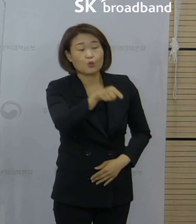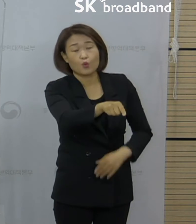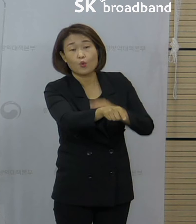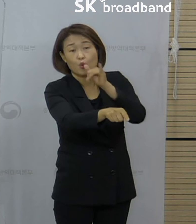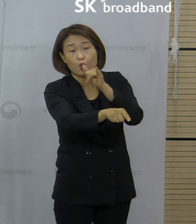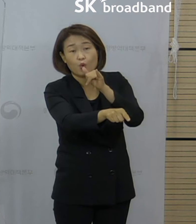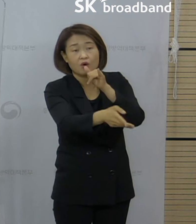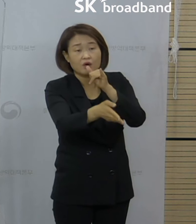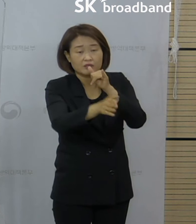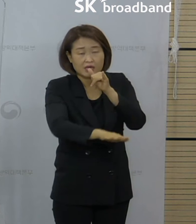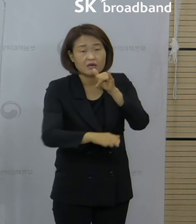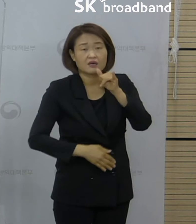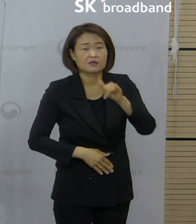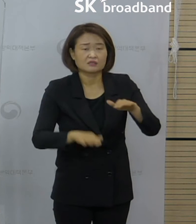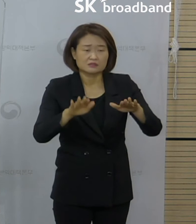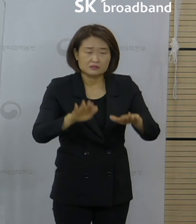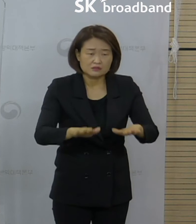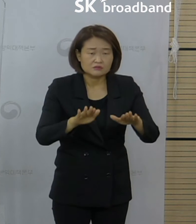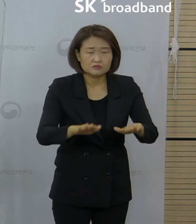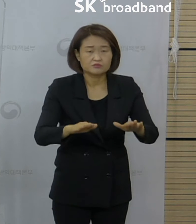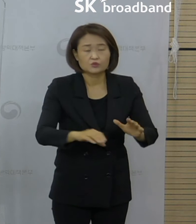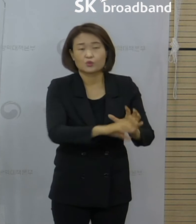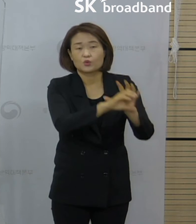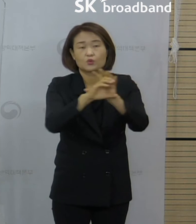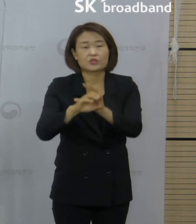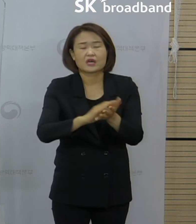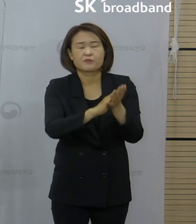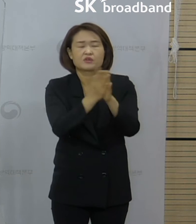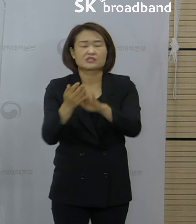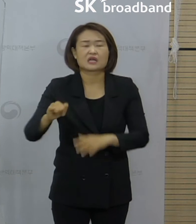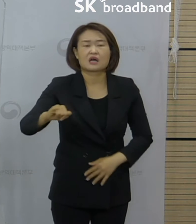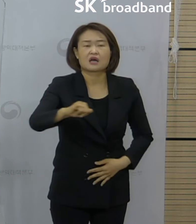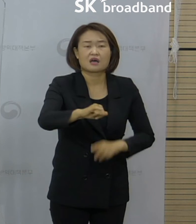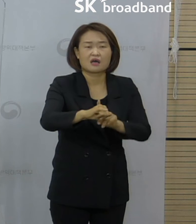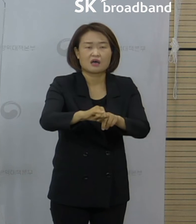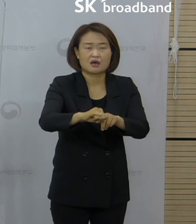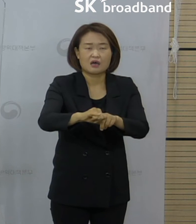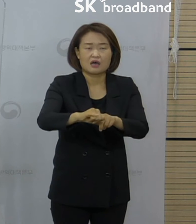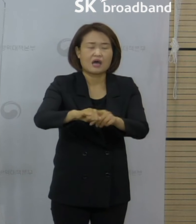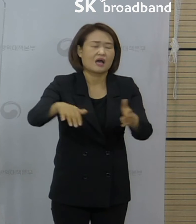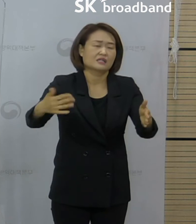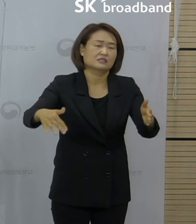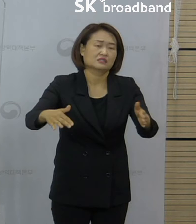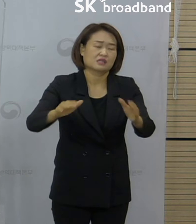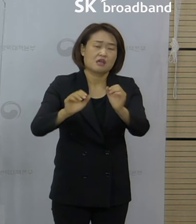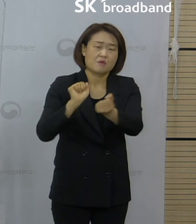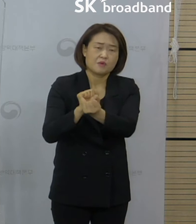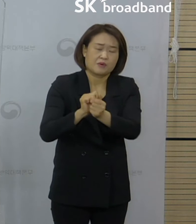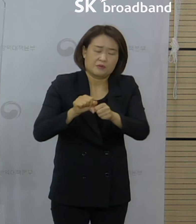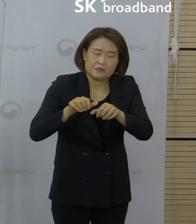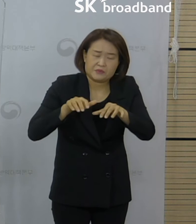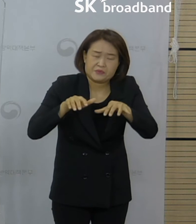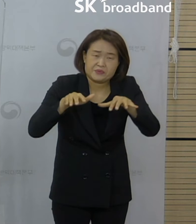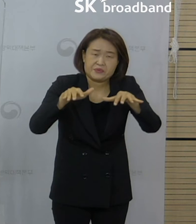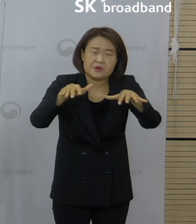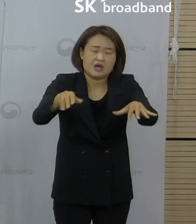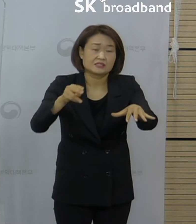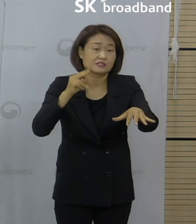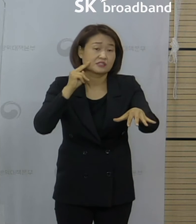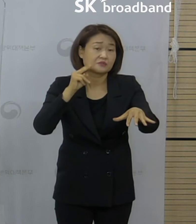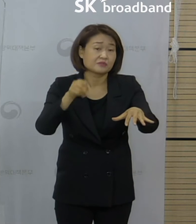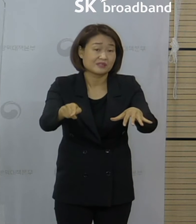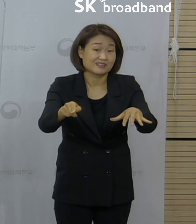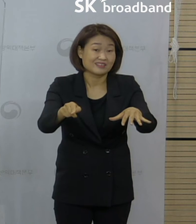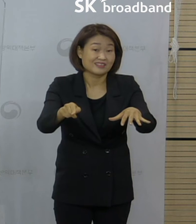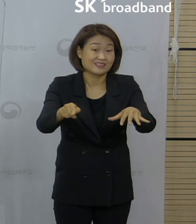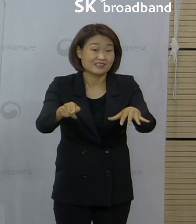자체가 전파력을 높이고 게다가 치명률까지도 올리는 특성이 있기 때문에 더더욱 변이에 대한 국내